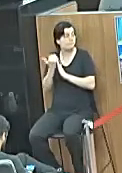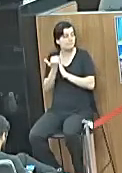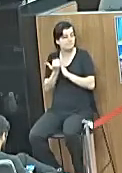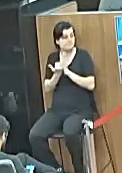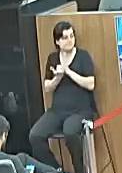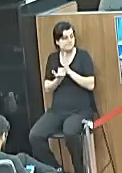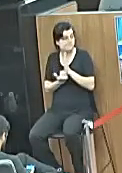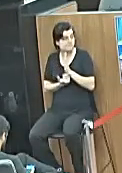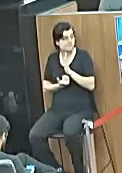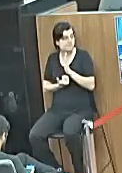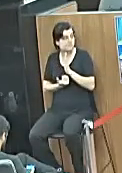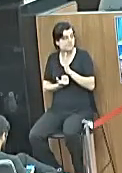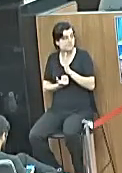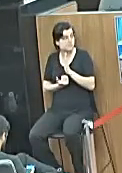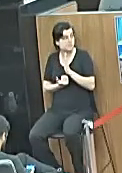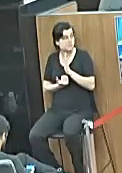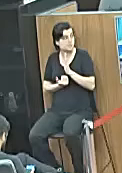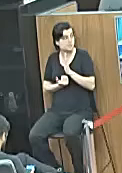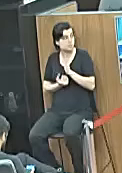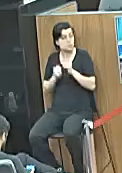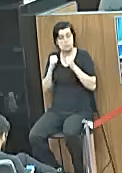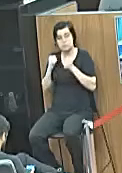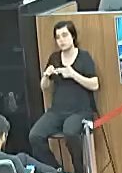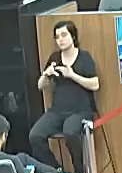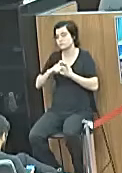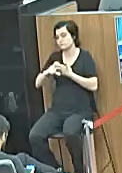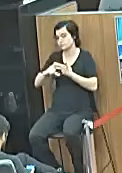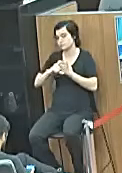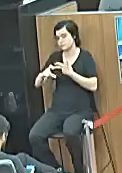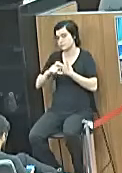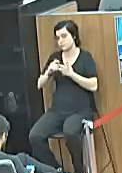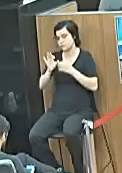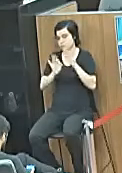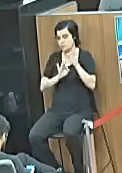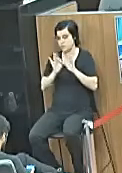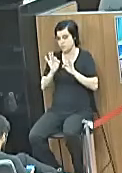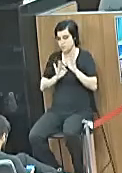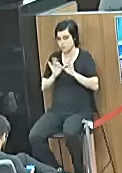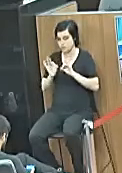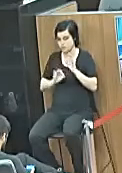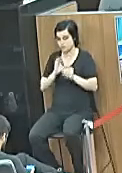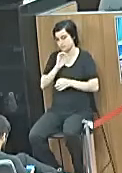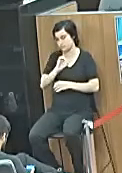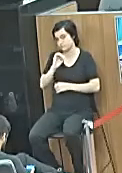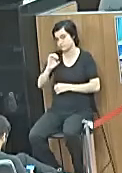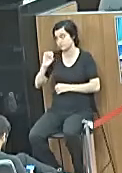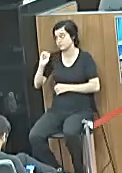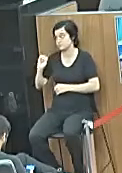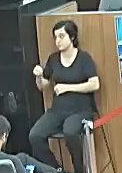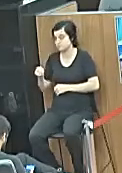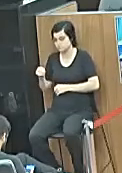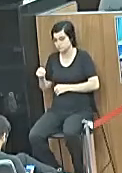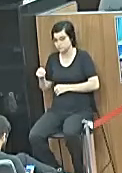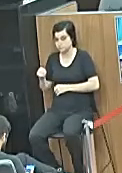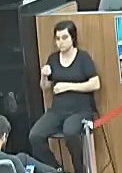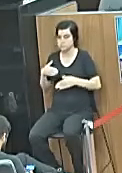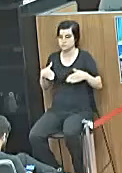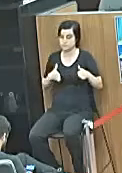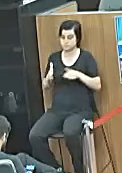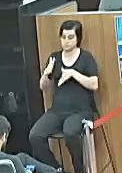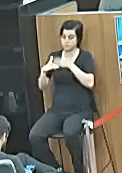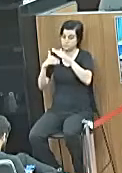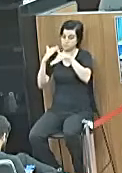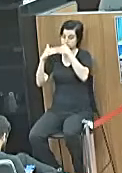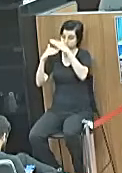e também de recomendações ao poder executivo em um dos programas 08 trânsito 064 caminhos para o desenvolvimento